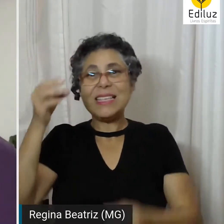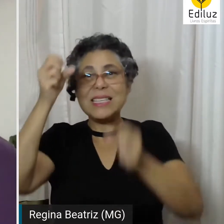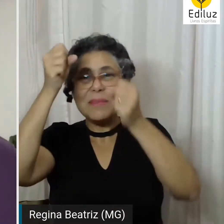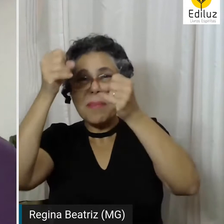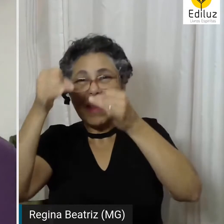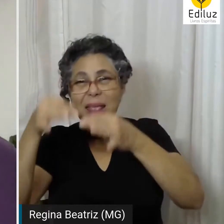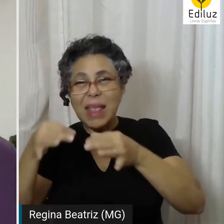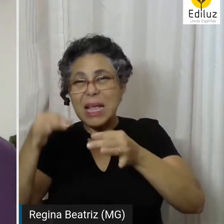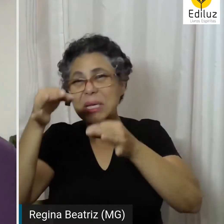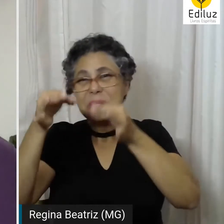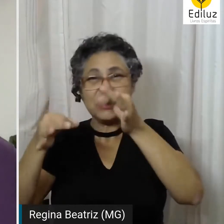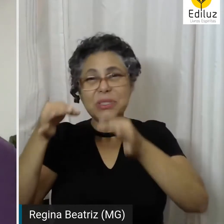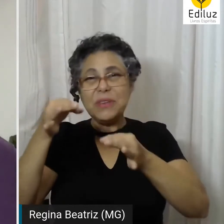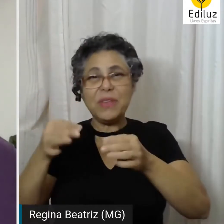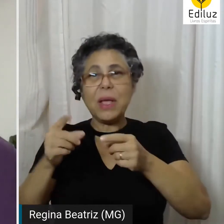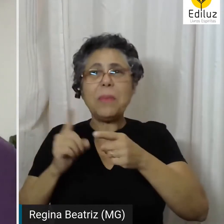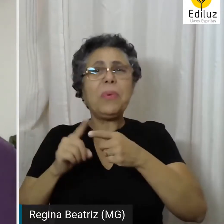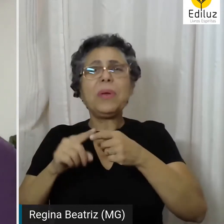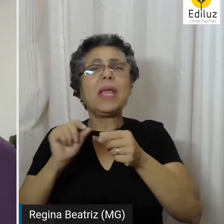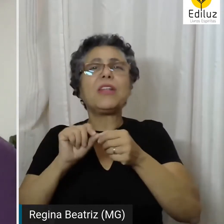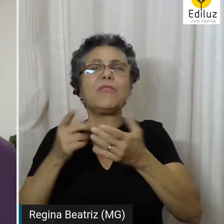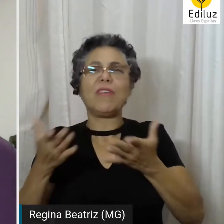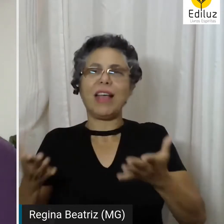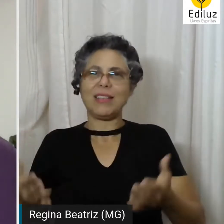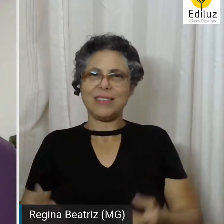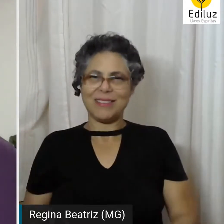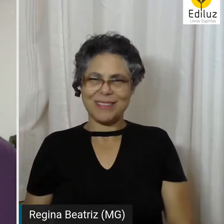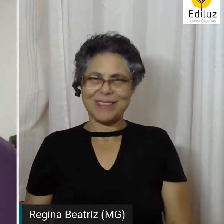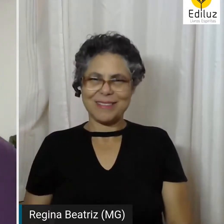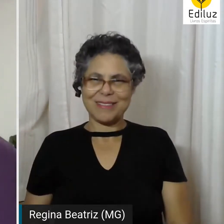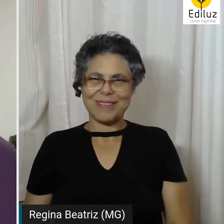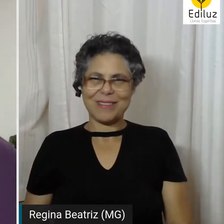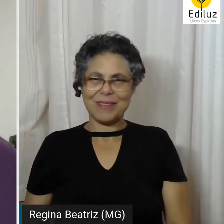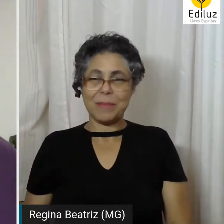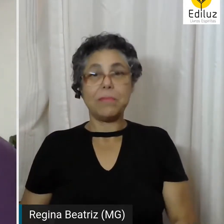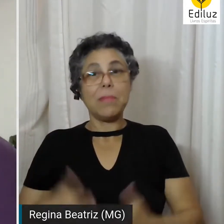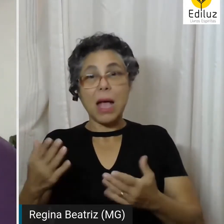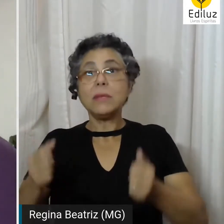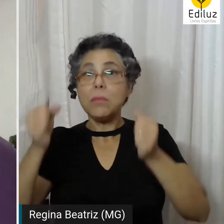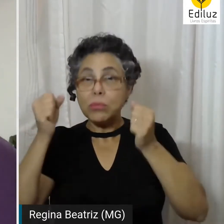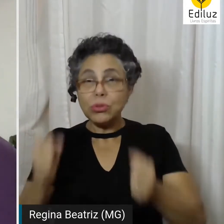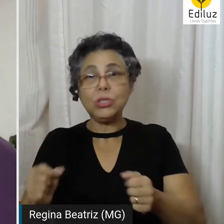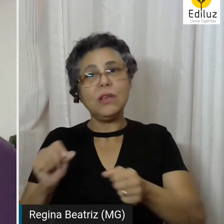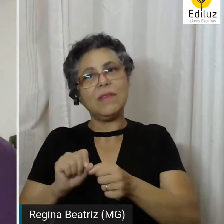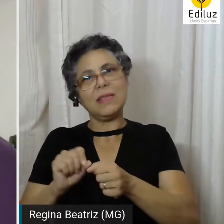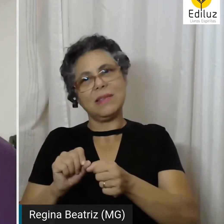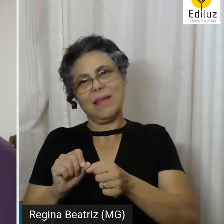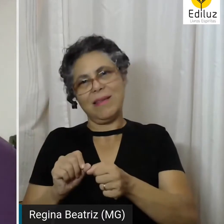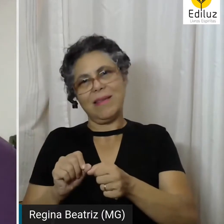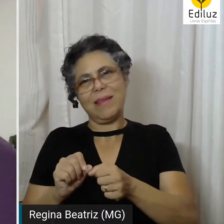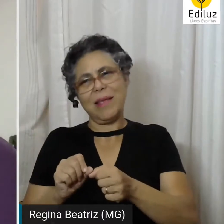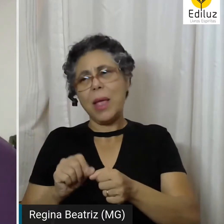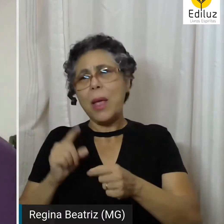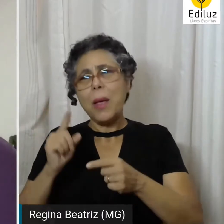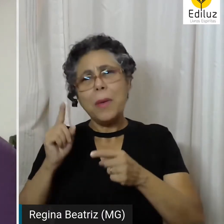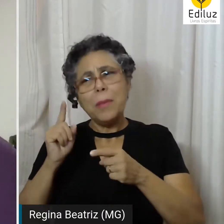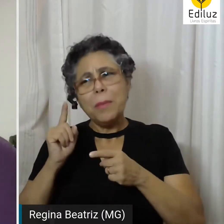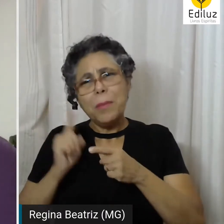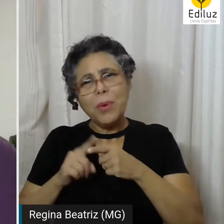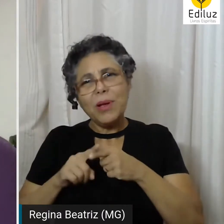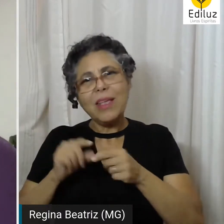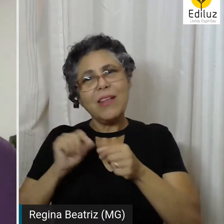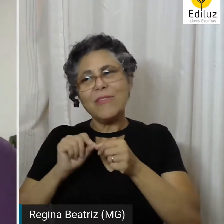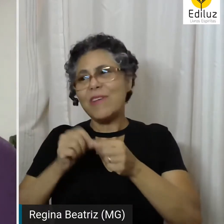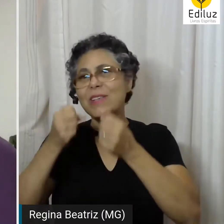justifica por que não faz o que poderia fazer. Por que não faz o bem que poderia fazer?